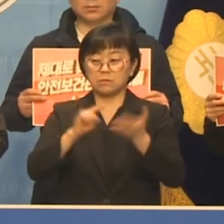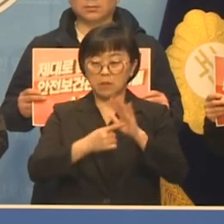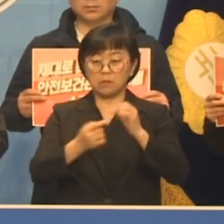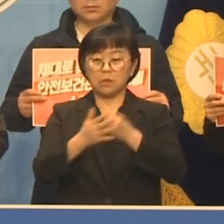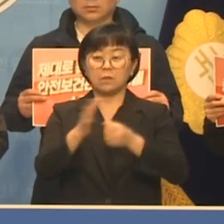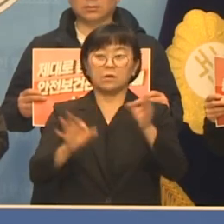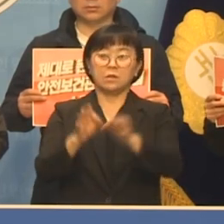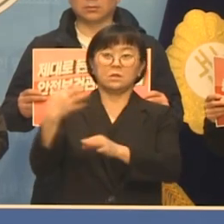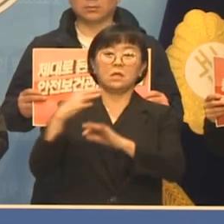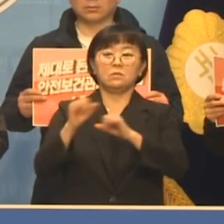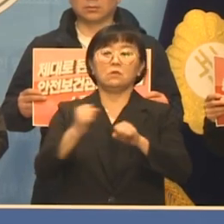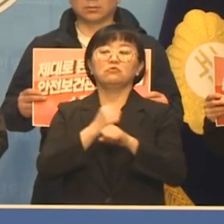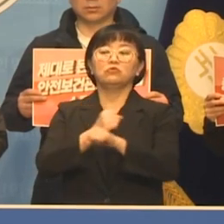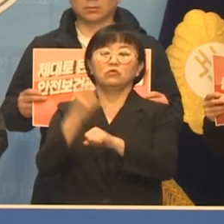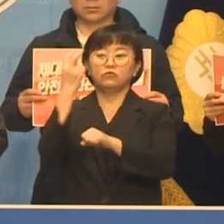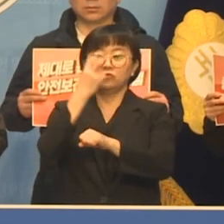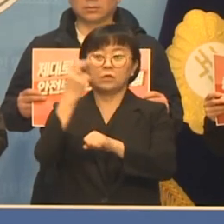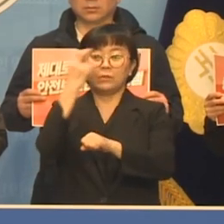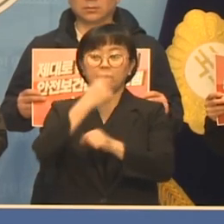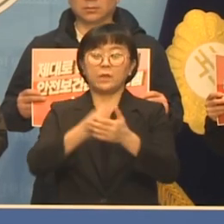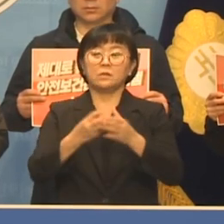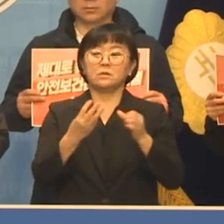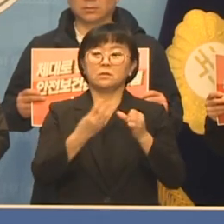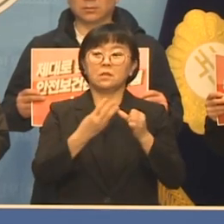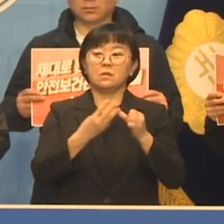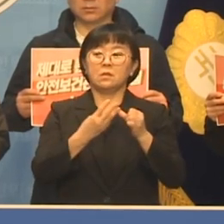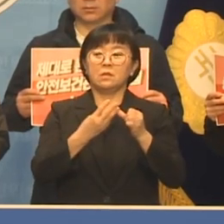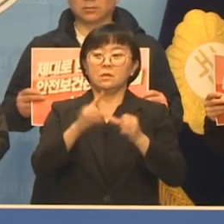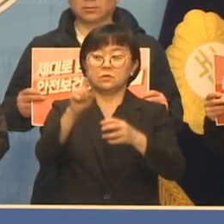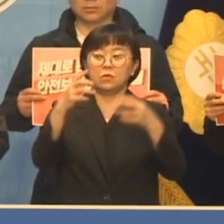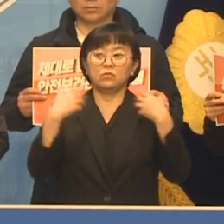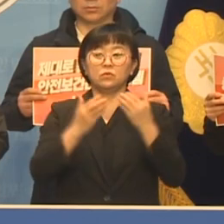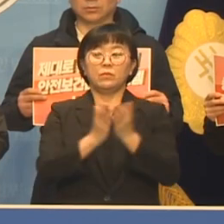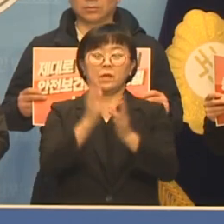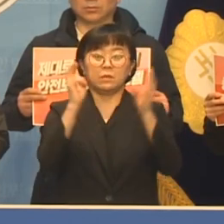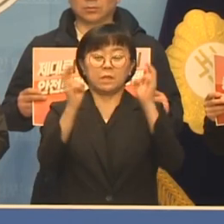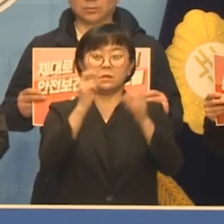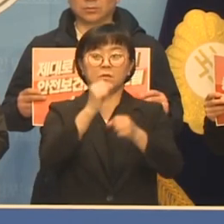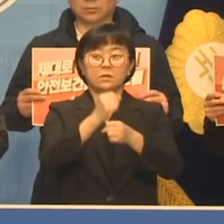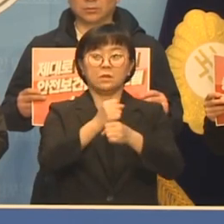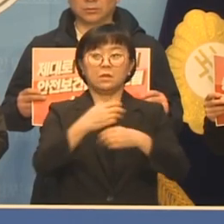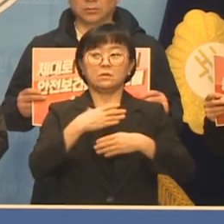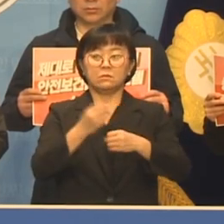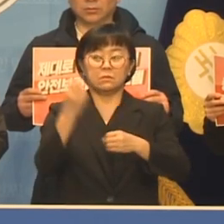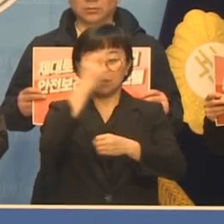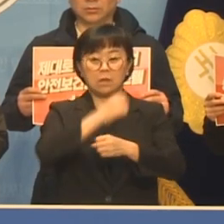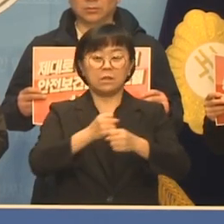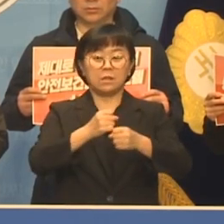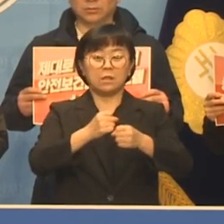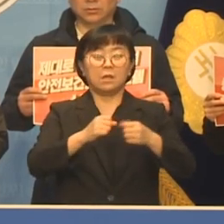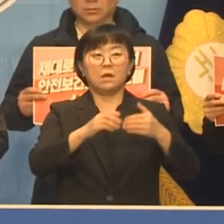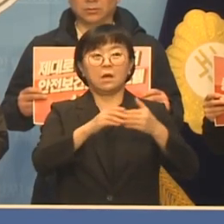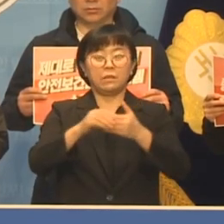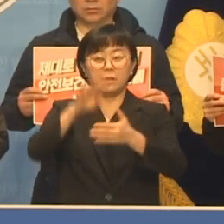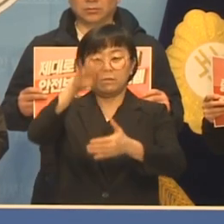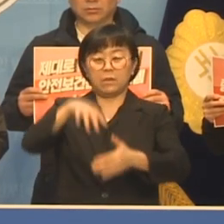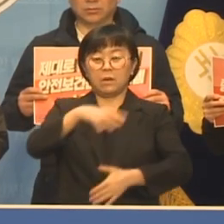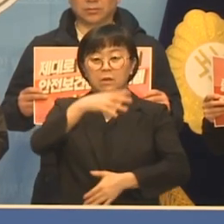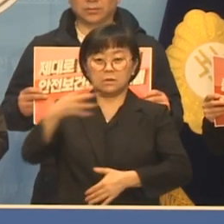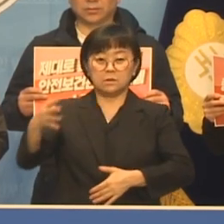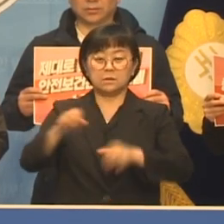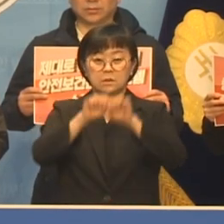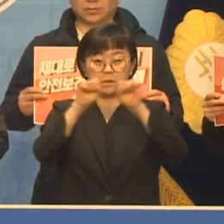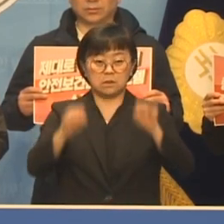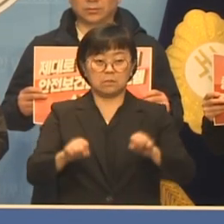경영 책임자를 구속 수사하라. 세 번째, 전국 조선소를 대상으로 안전관리 매뉴얼 등 안전보건 관리